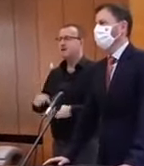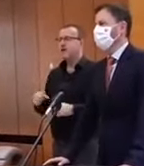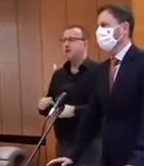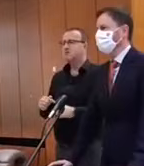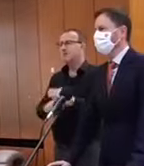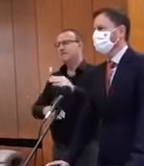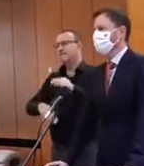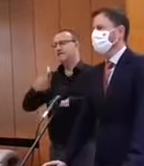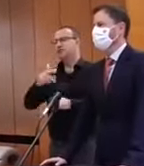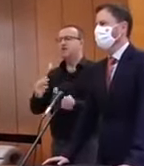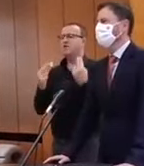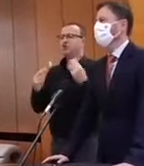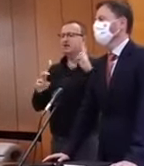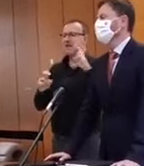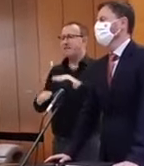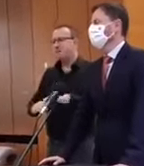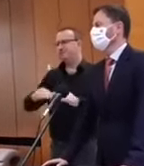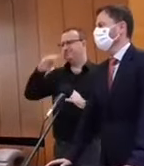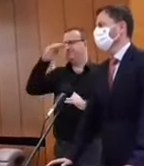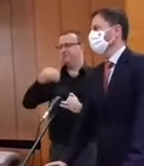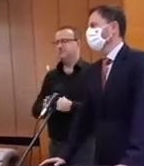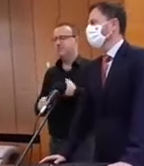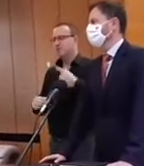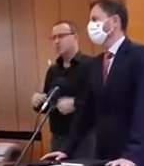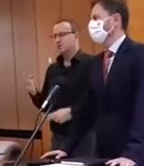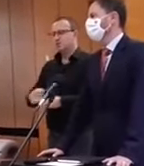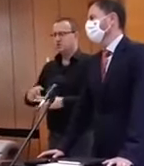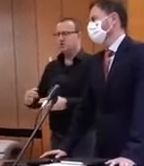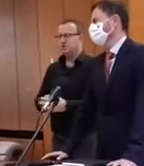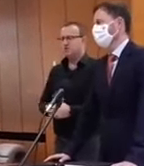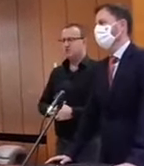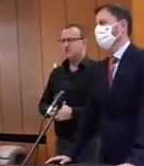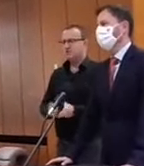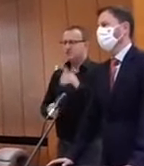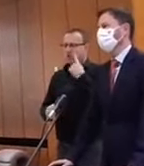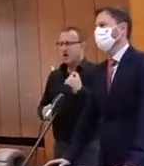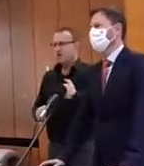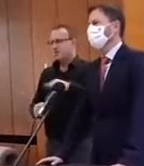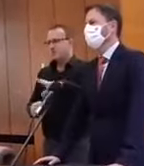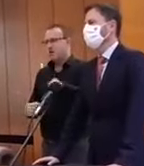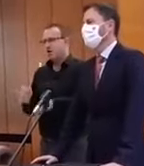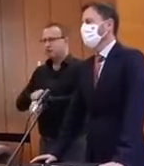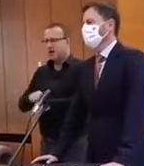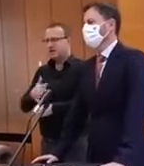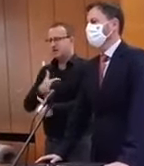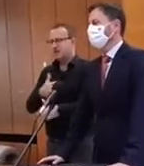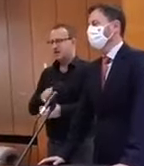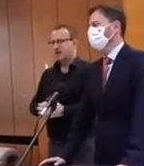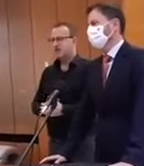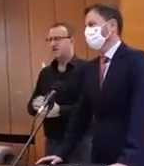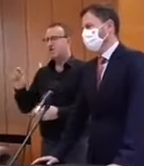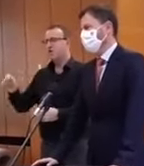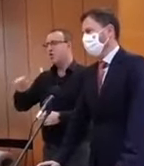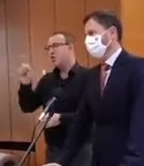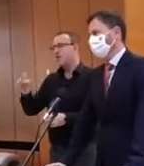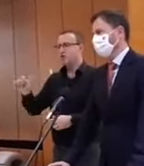prebiehajú vyššie karty, vyššie otázky, ktoré musíme riešiť, ktoré nám žiaľ dajú potom aj čas aj úsilie, takže